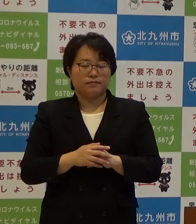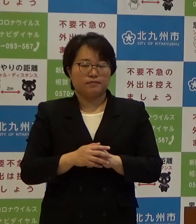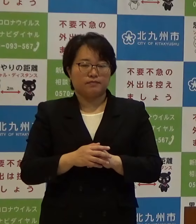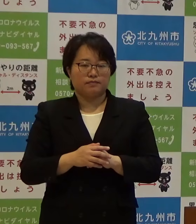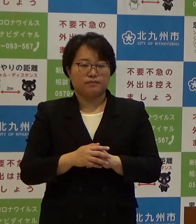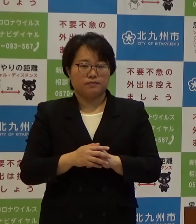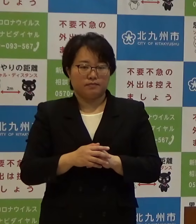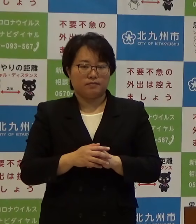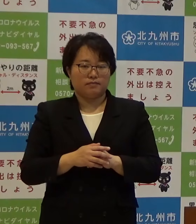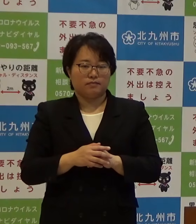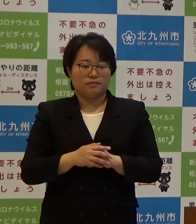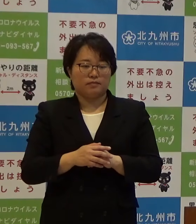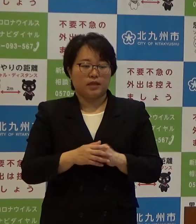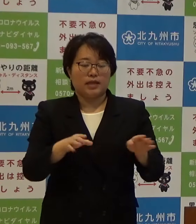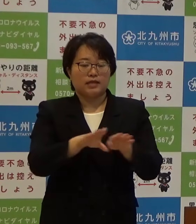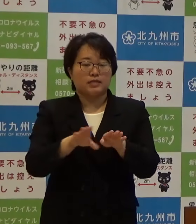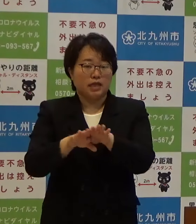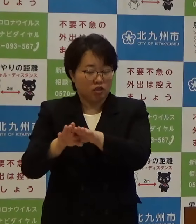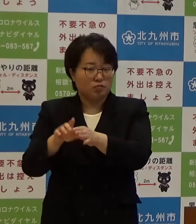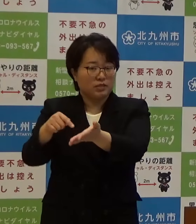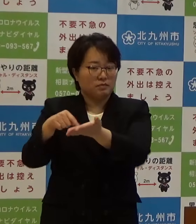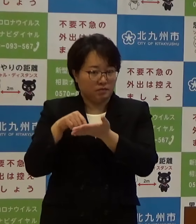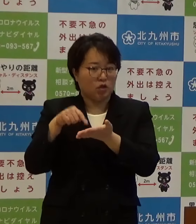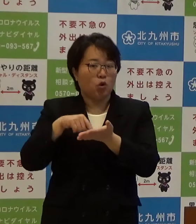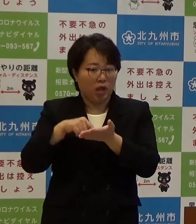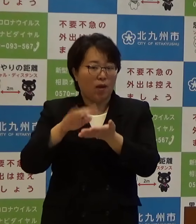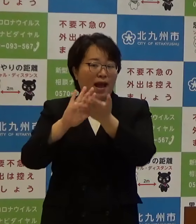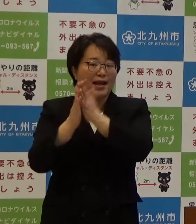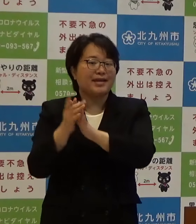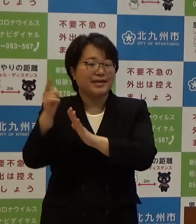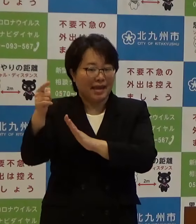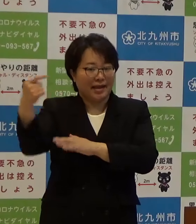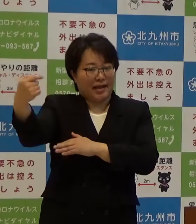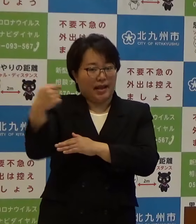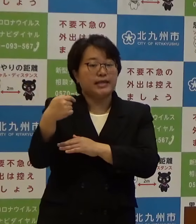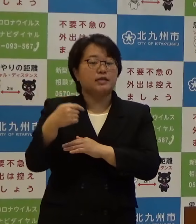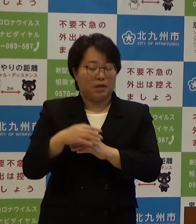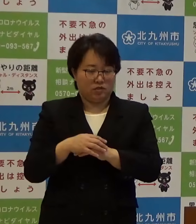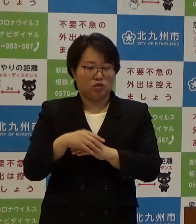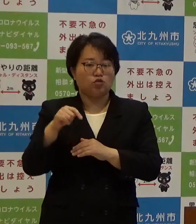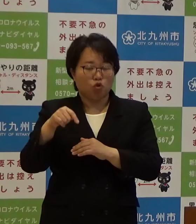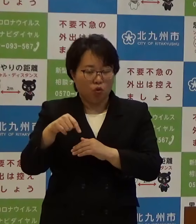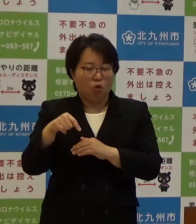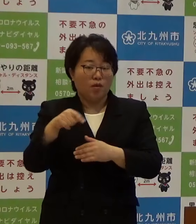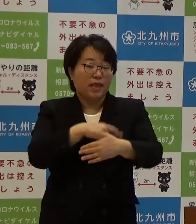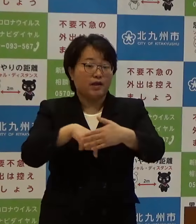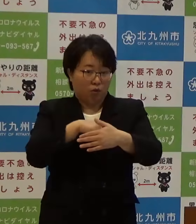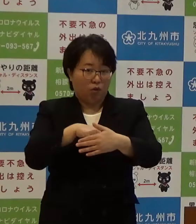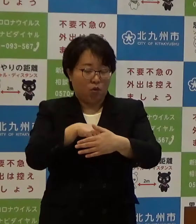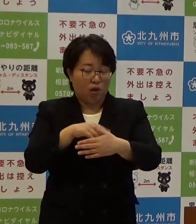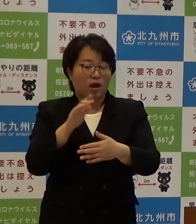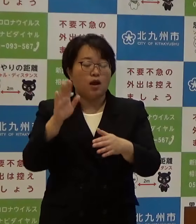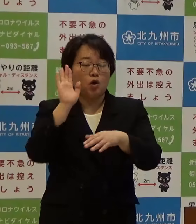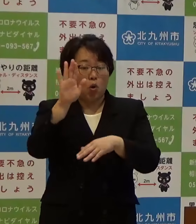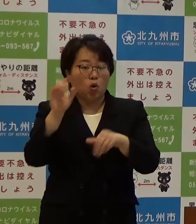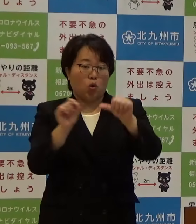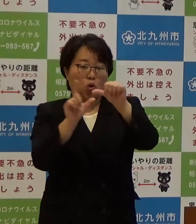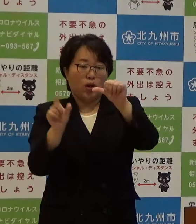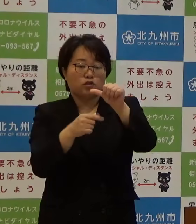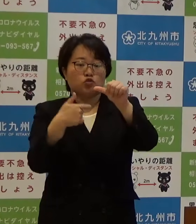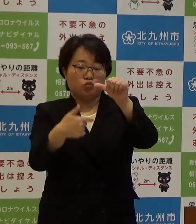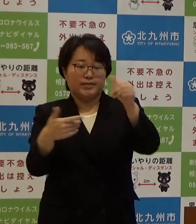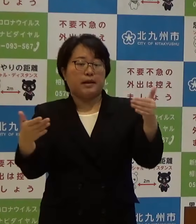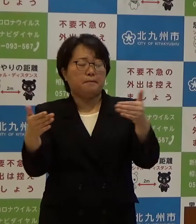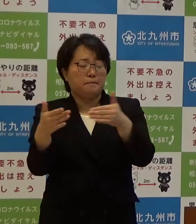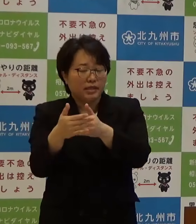それが期限が5月3日に来るわけでありまして、その後どうするのかという